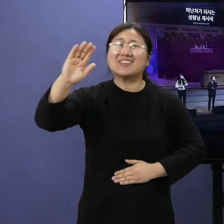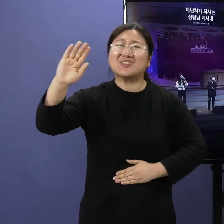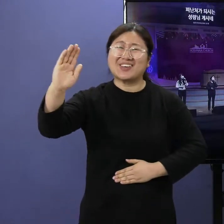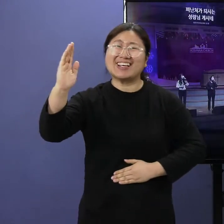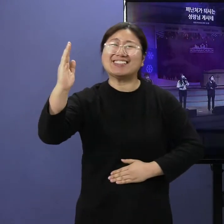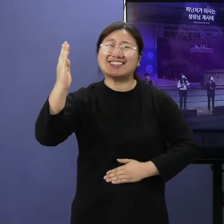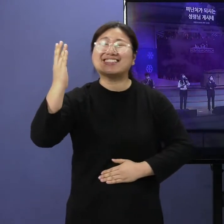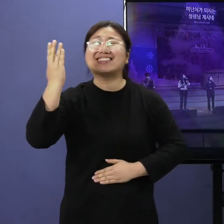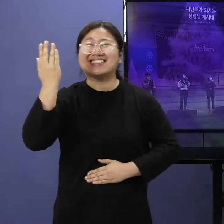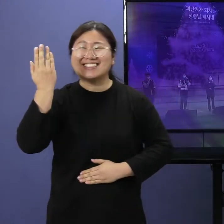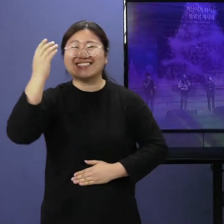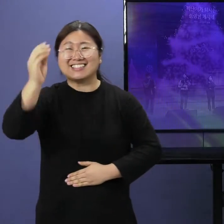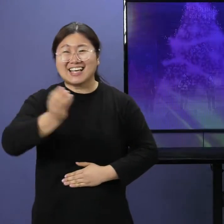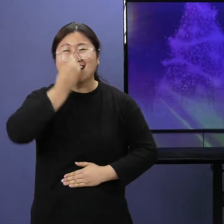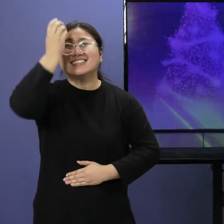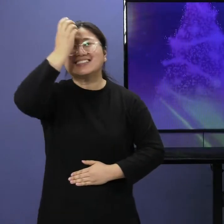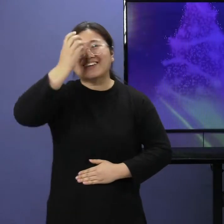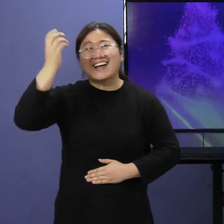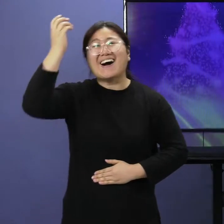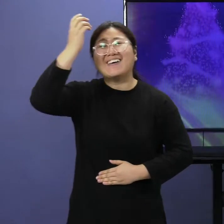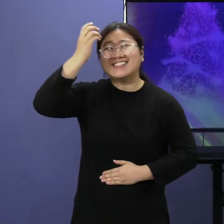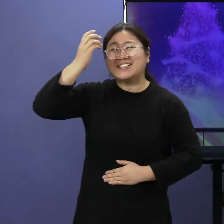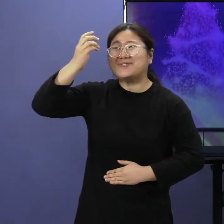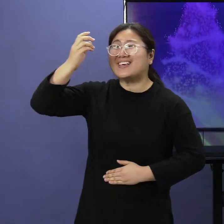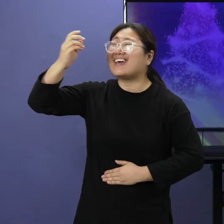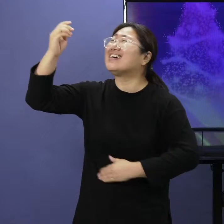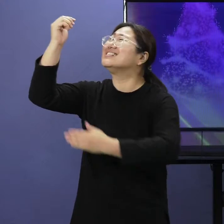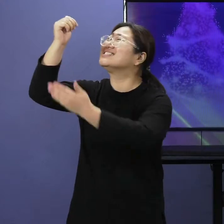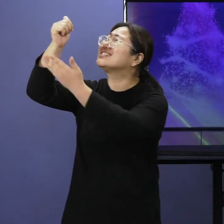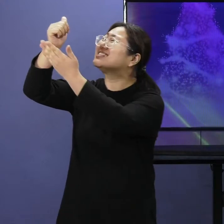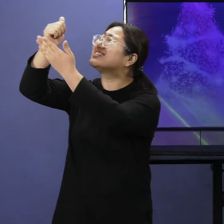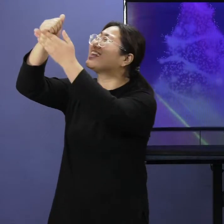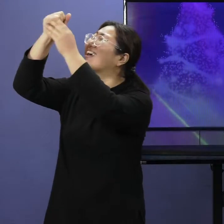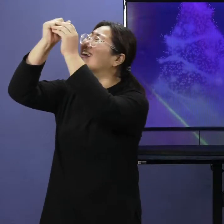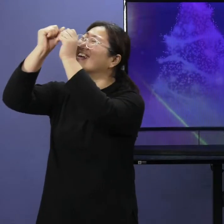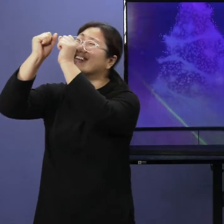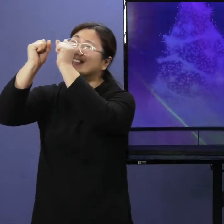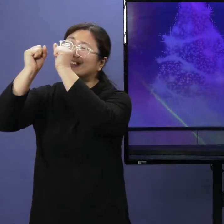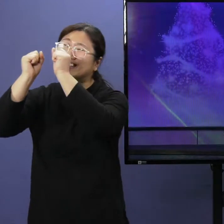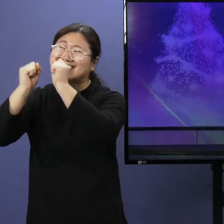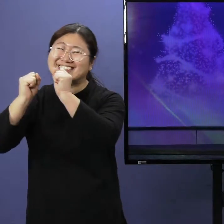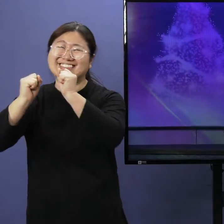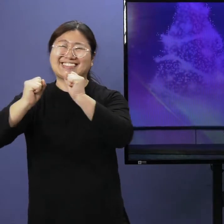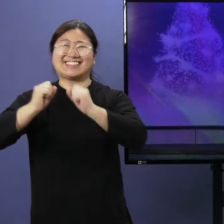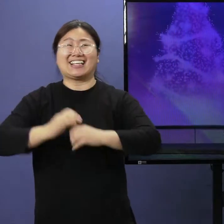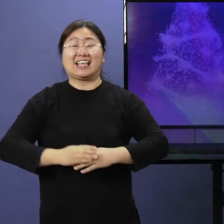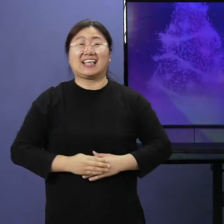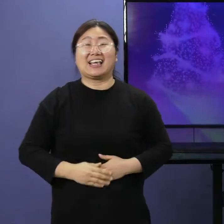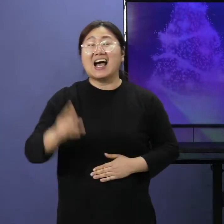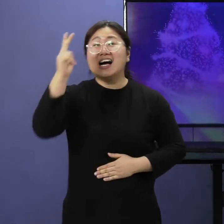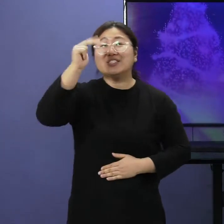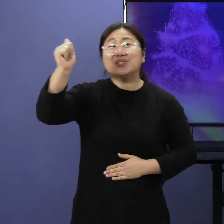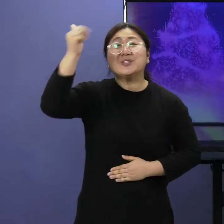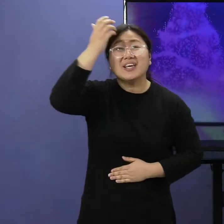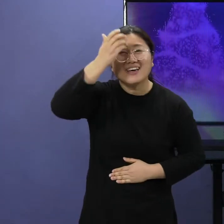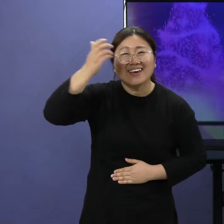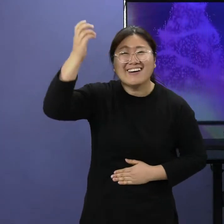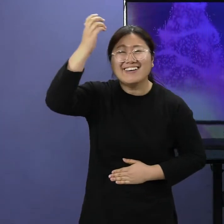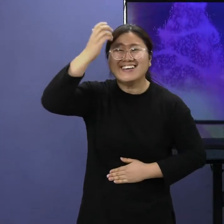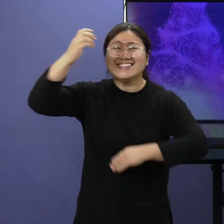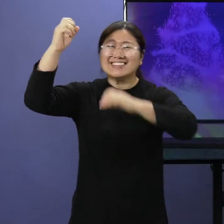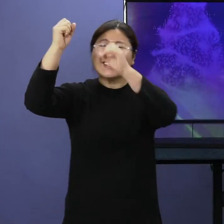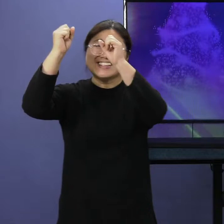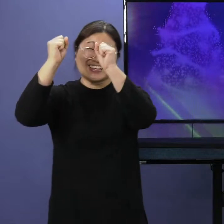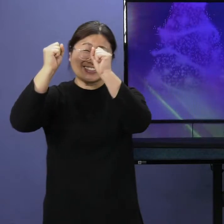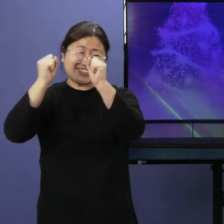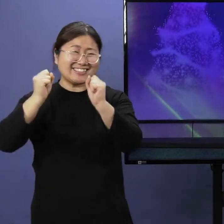피난처가 되시니 성령이 계시네. 아멘. 주의